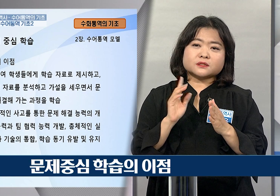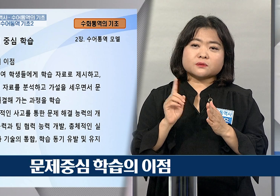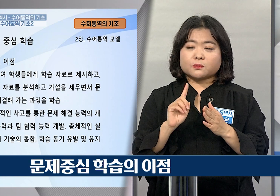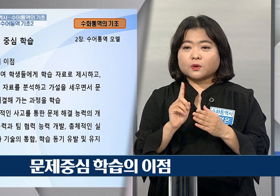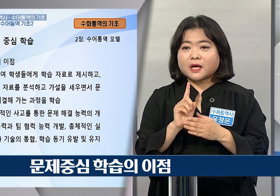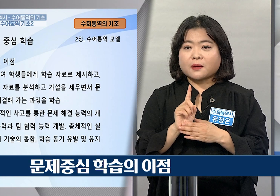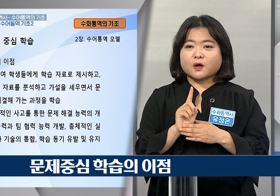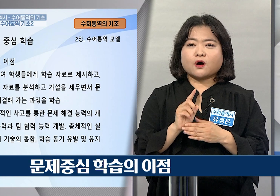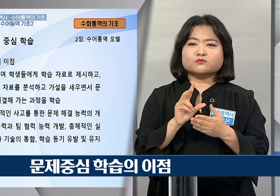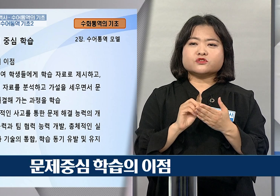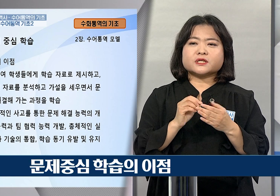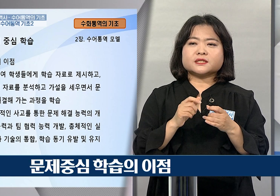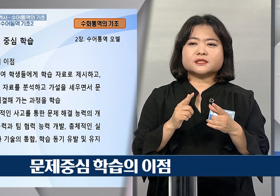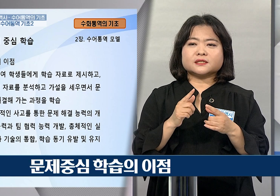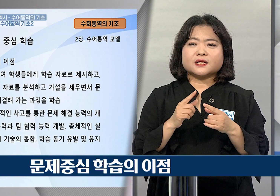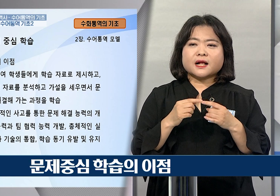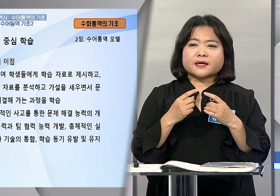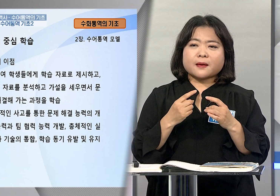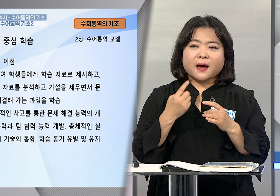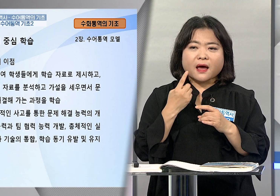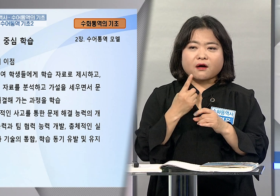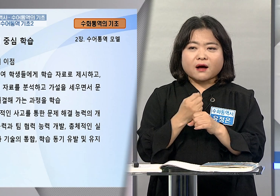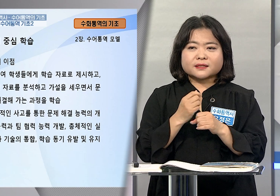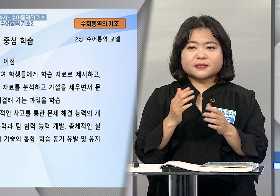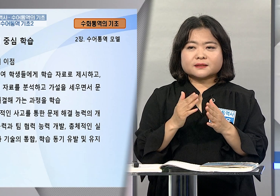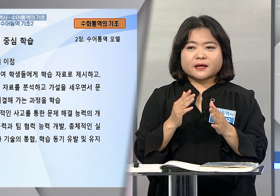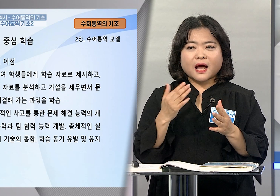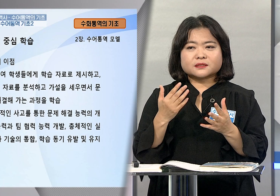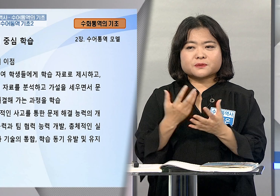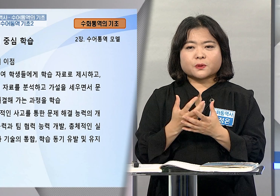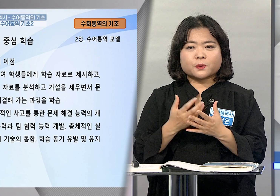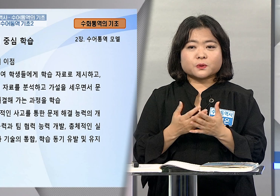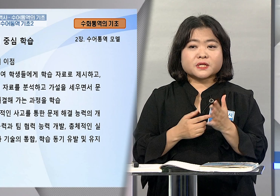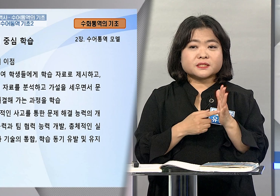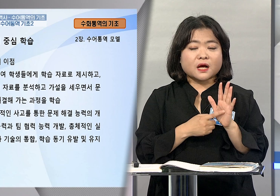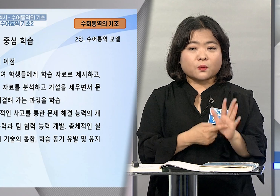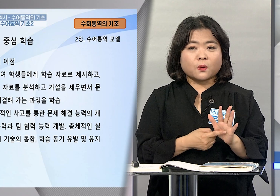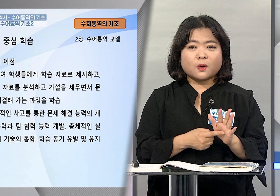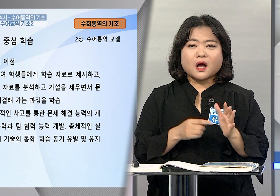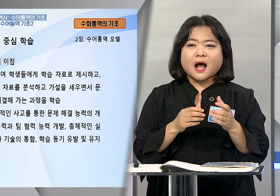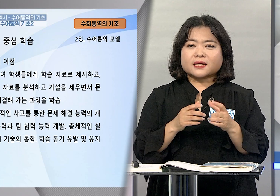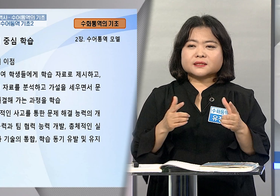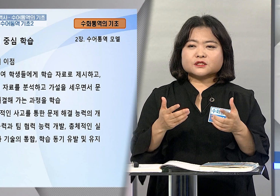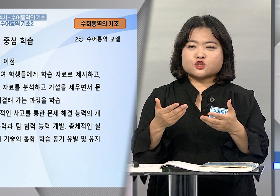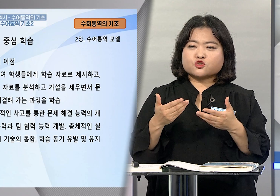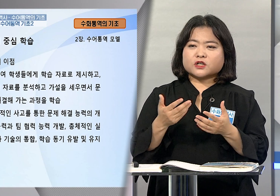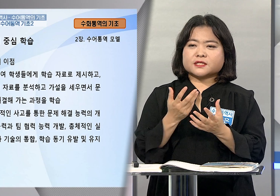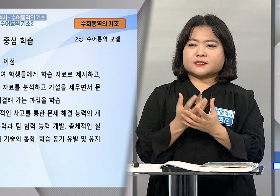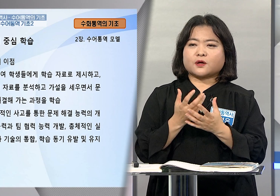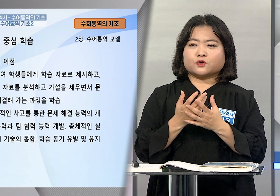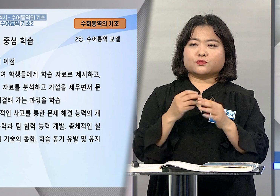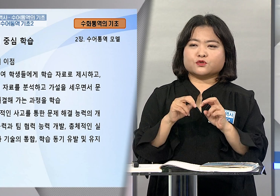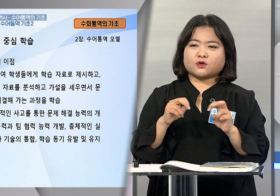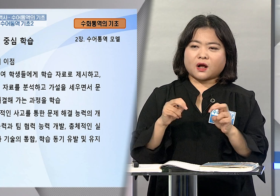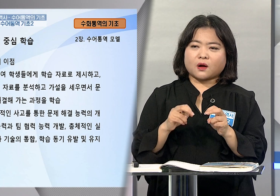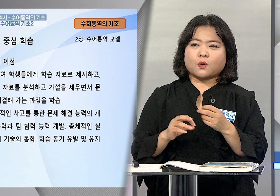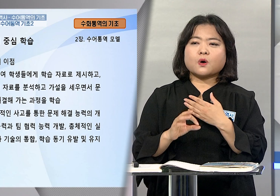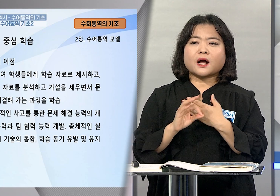학습이 뭐냐 하면 문제들을 개발하여 학생들에게 학습 자료로 제시하고 학생들이 주어진 자료를 분석하고